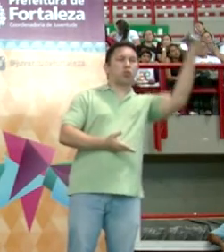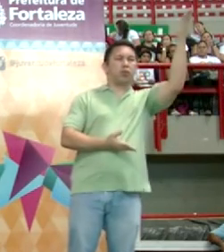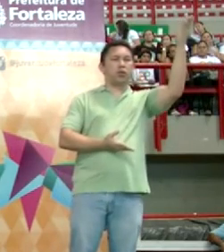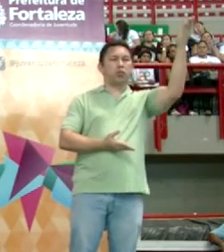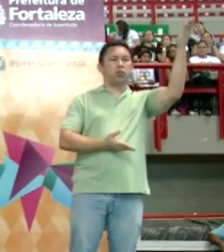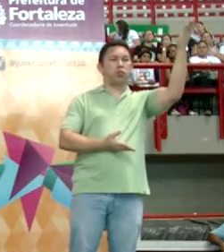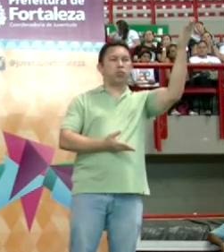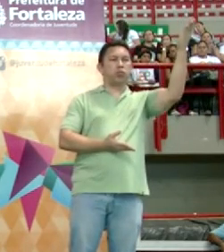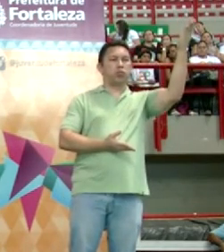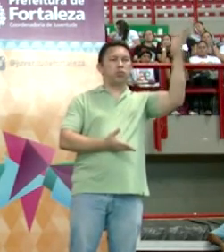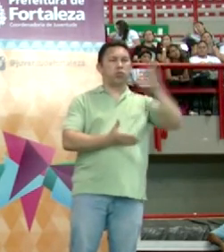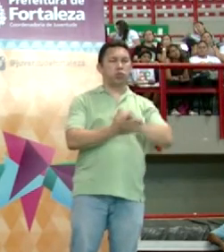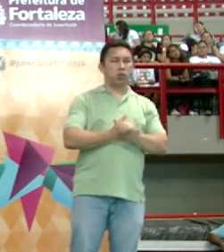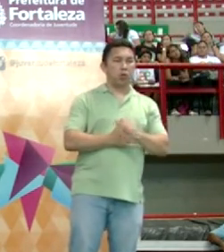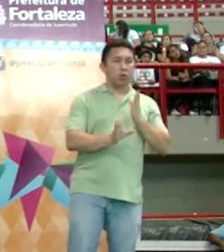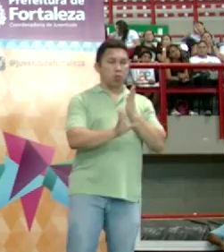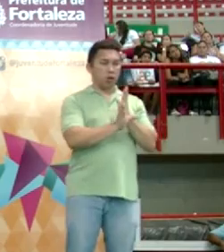quanto?